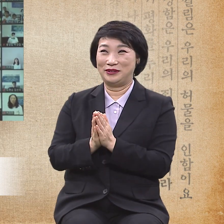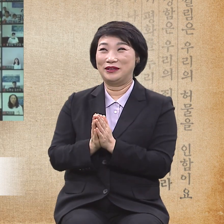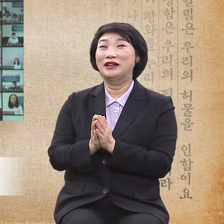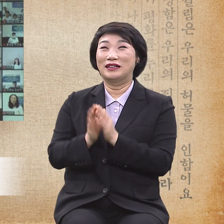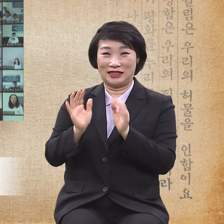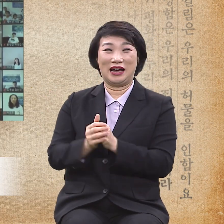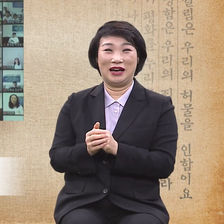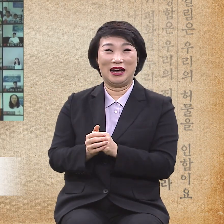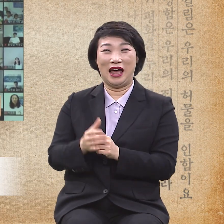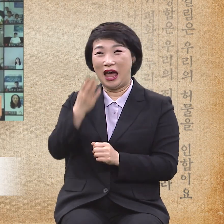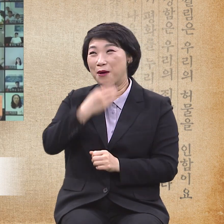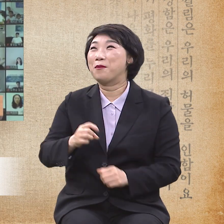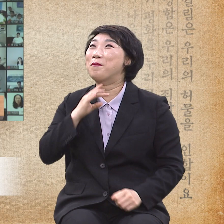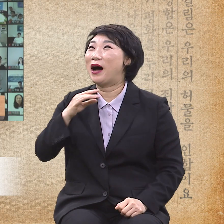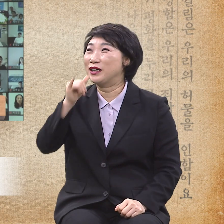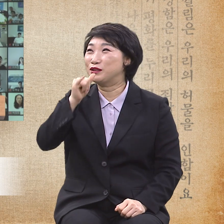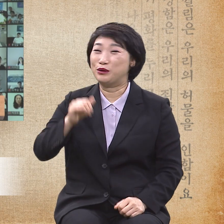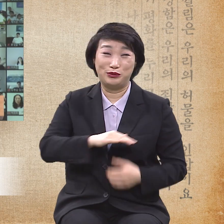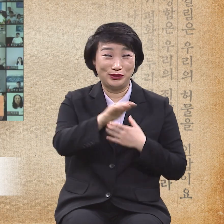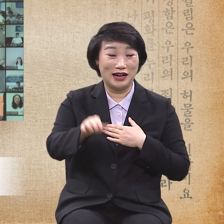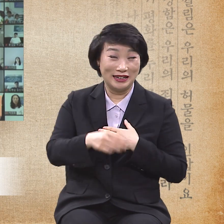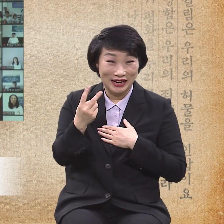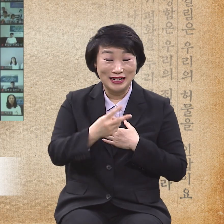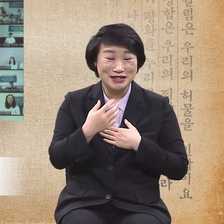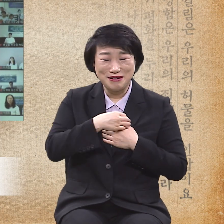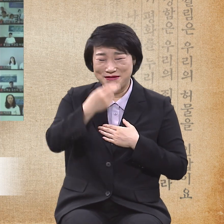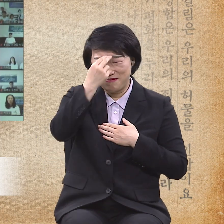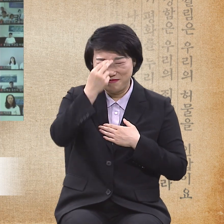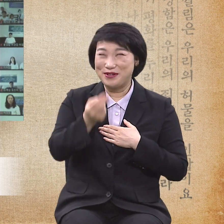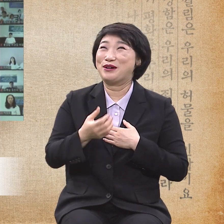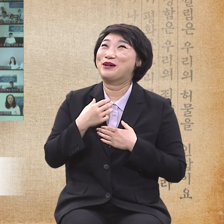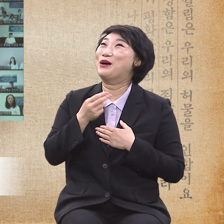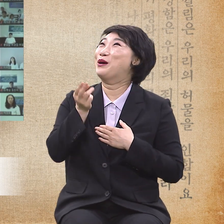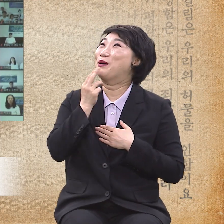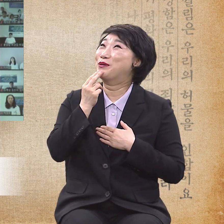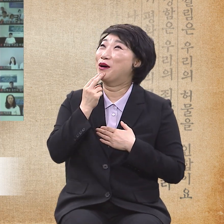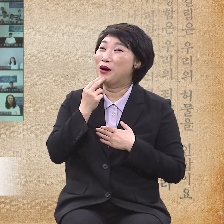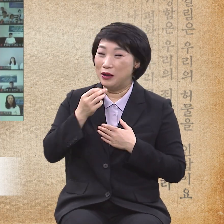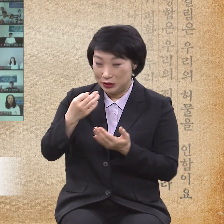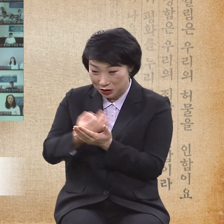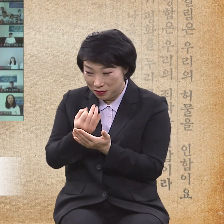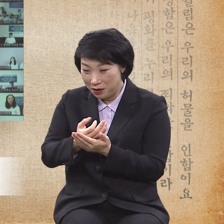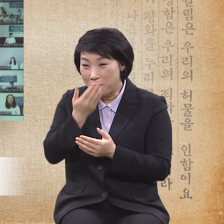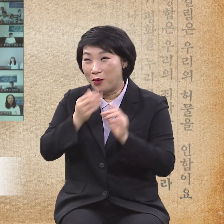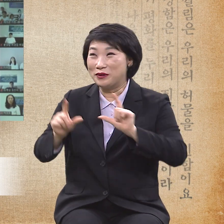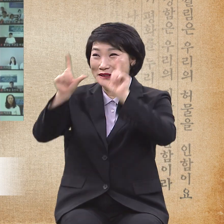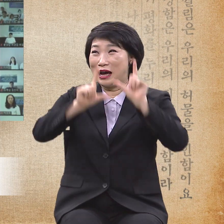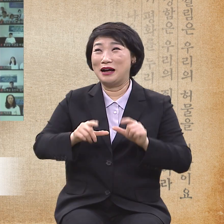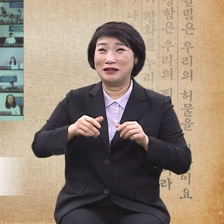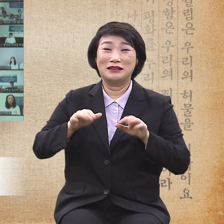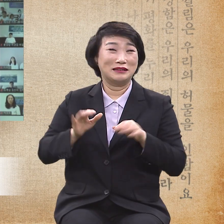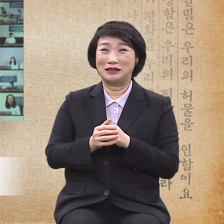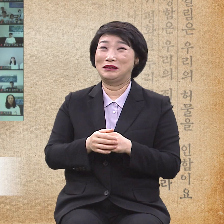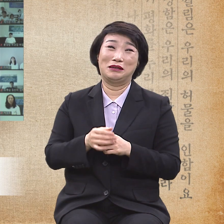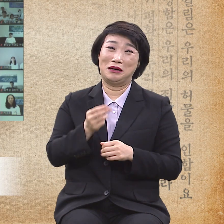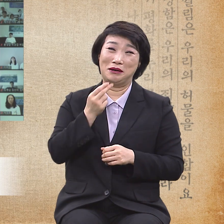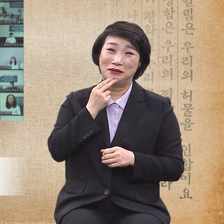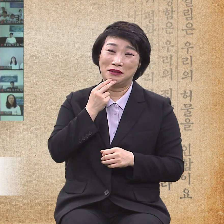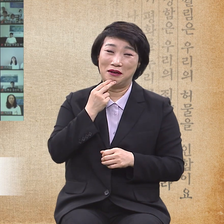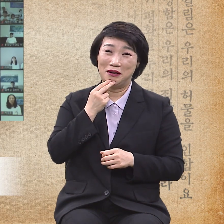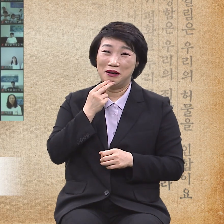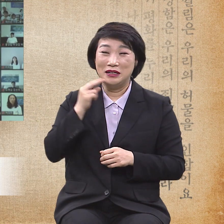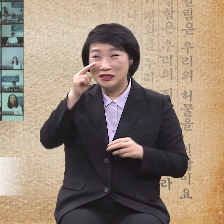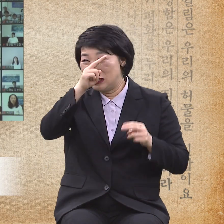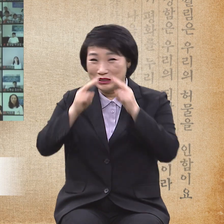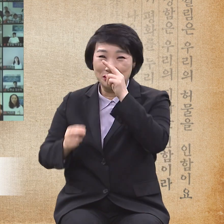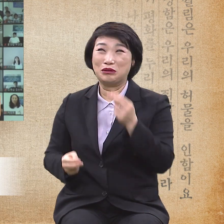다시는 우리가 염려 근심 걱정도 없고 돈 벌어서 먹고 살할 이유도 없고 질투도 없고 시기